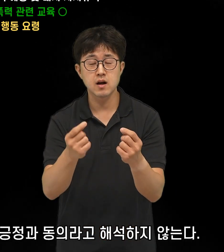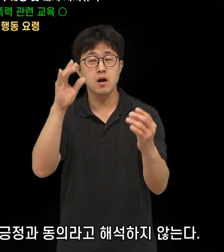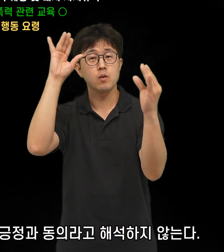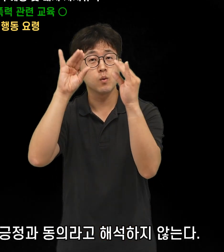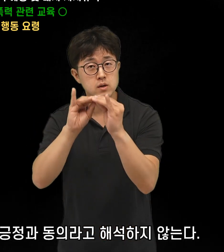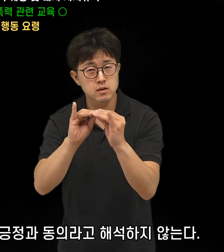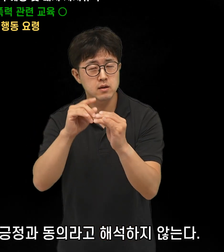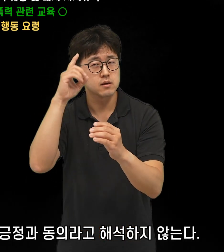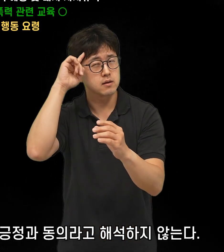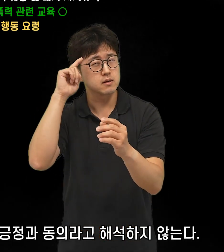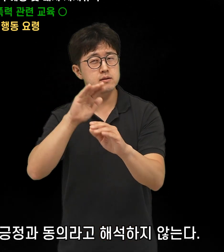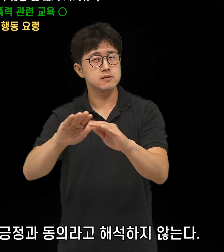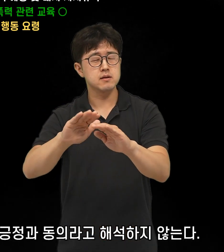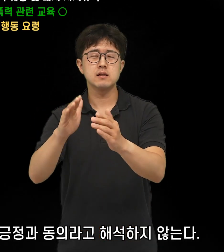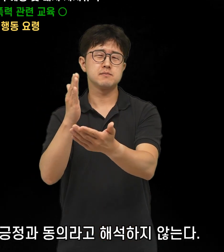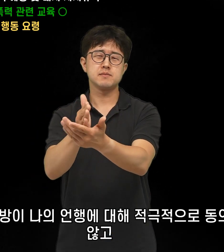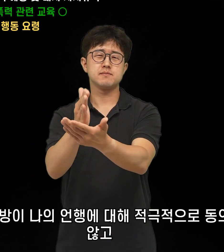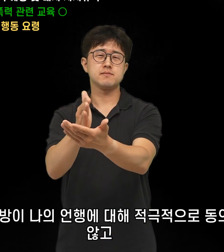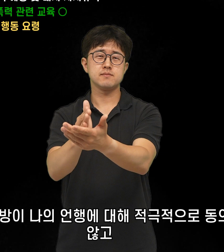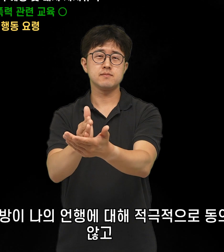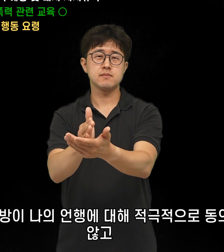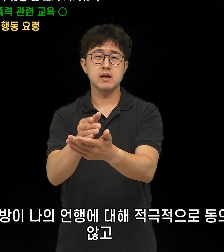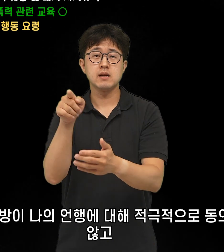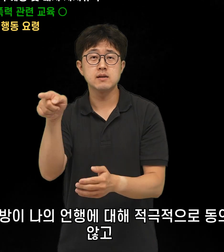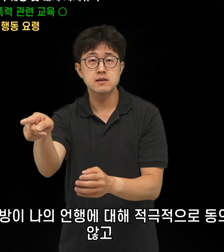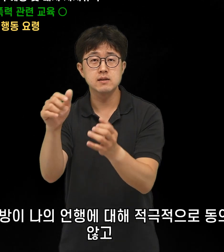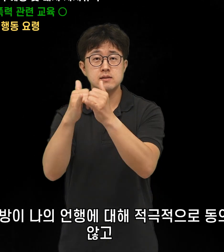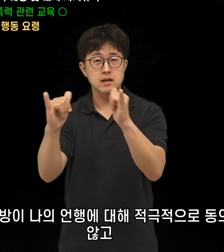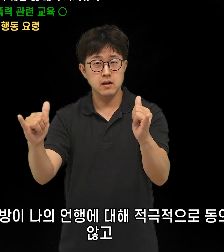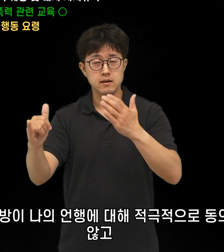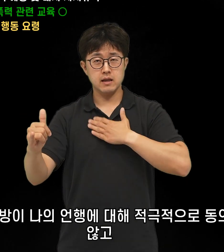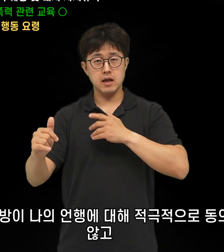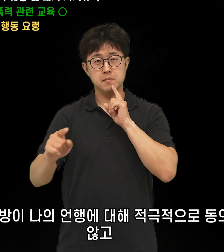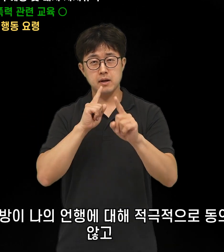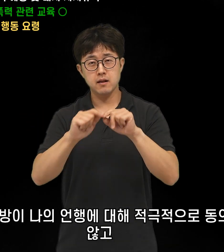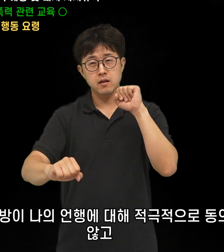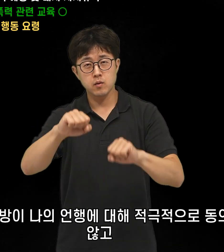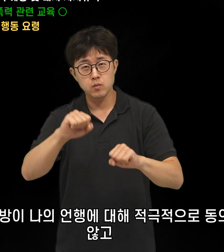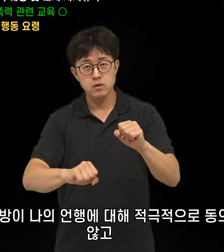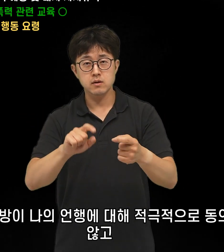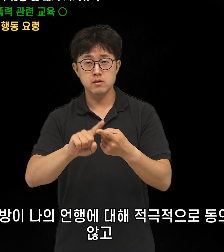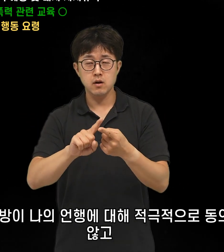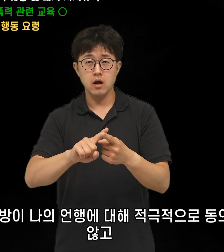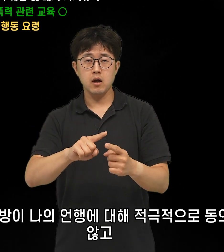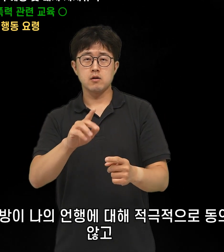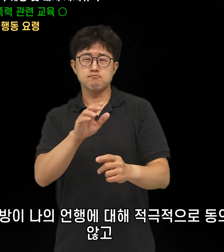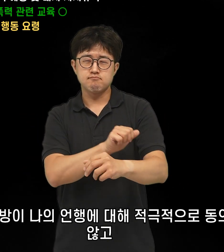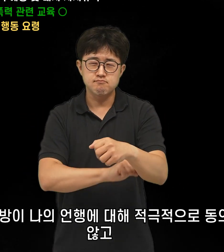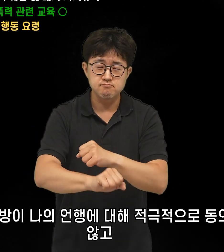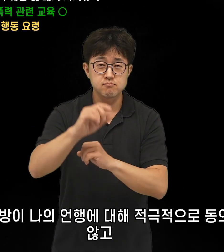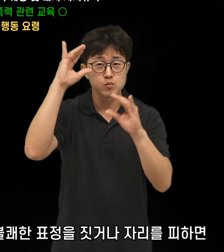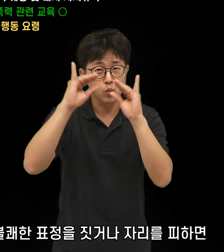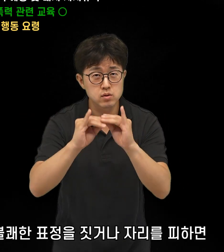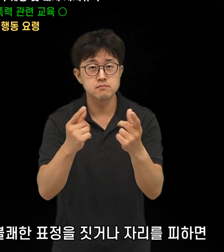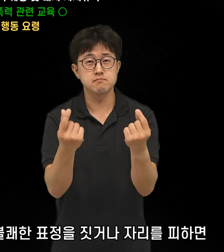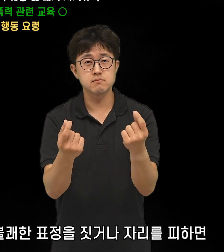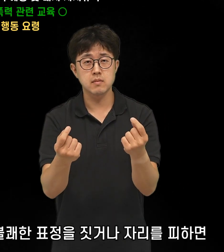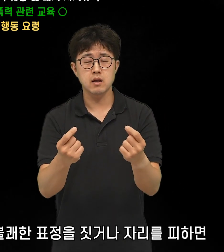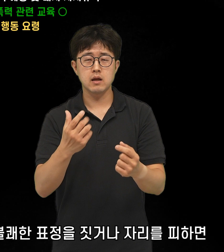않는다. 또한 상대방이 나의 언행에 대해 적극적으로 동의하지 않고 불쾌한 표정을